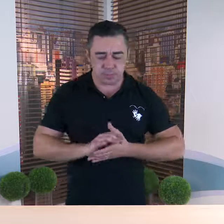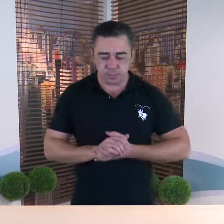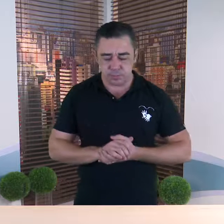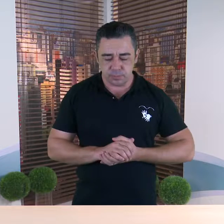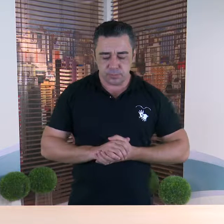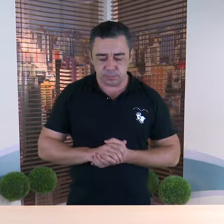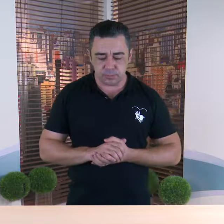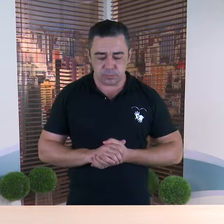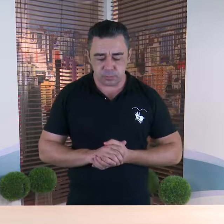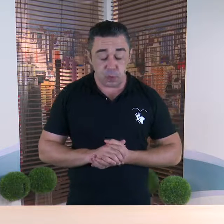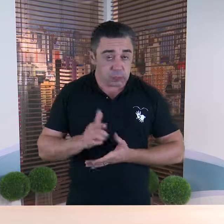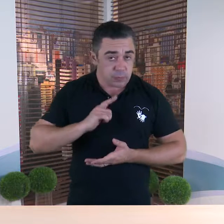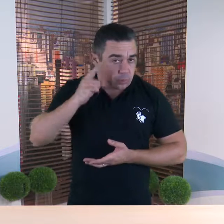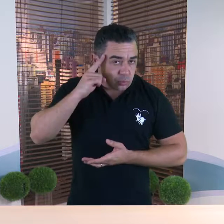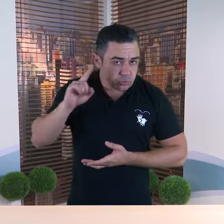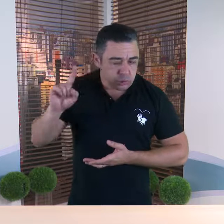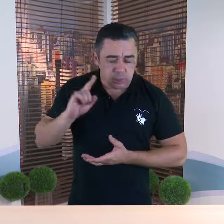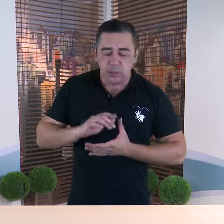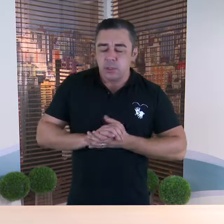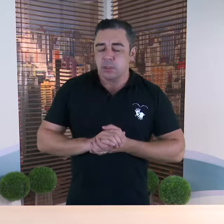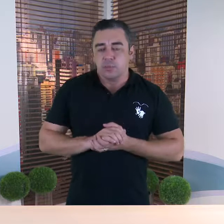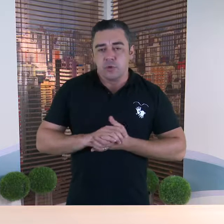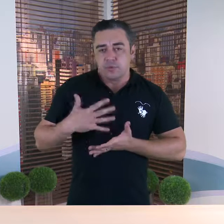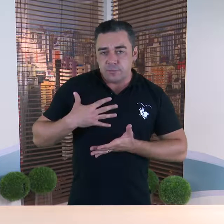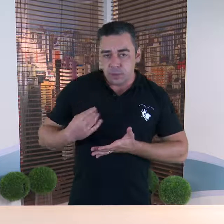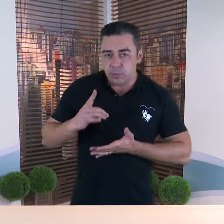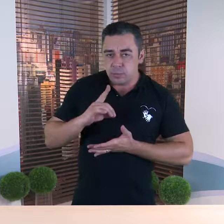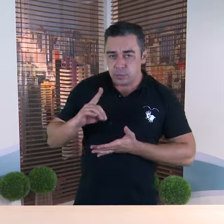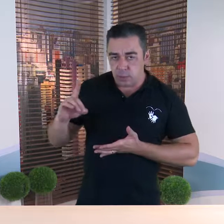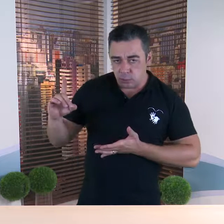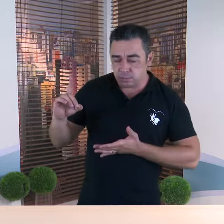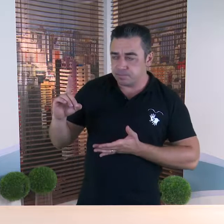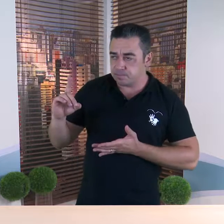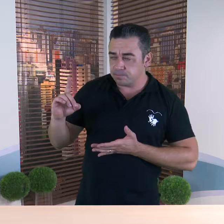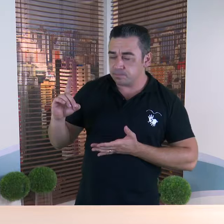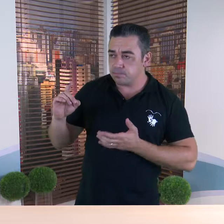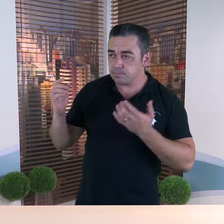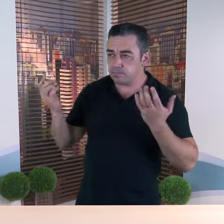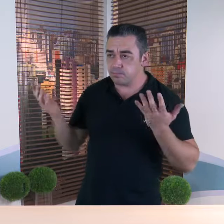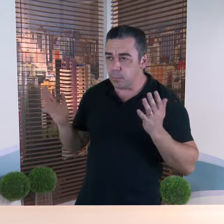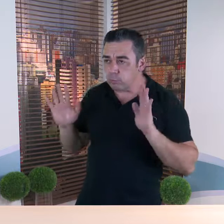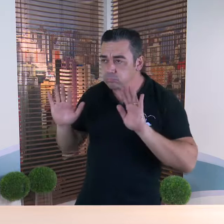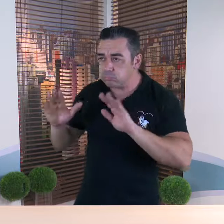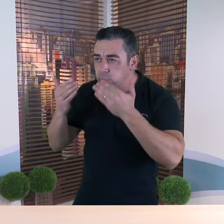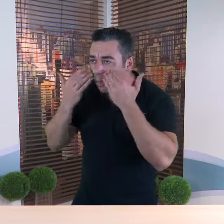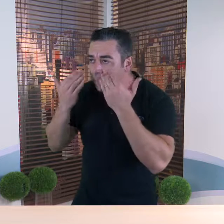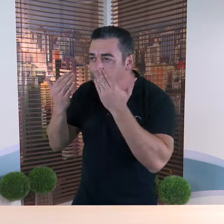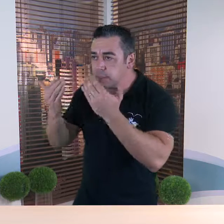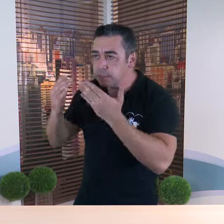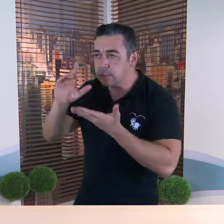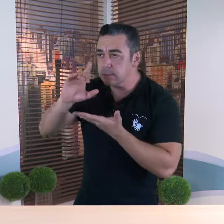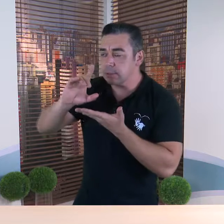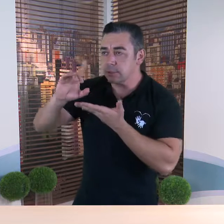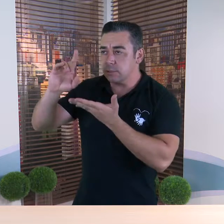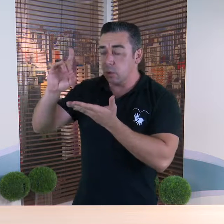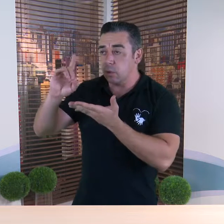texto: E vindo um dia em que os filhos de Deus vieram apresentar-se perante o